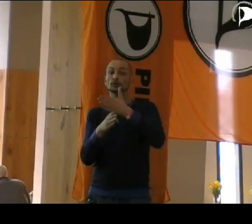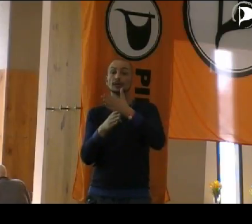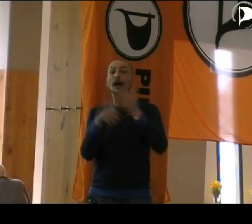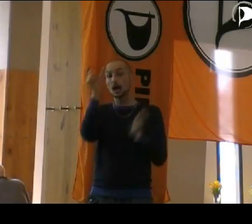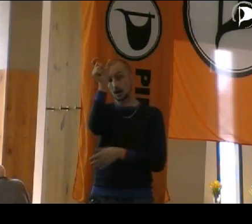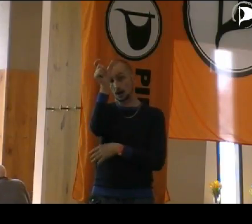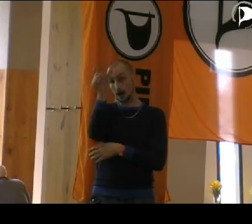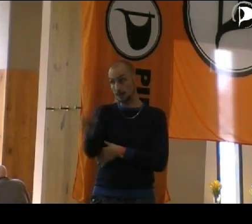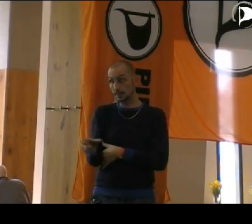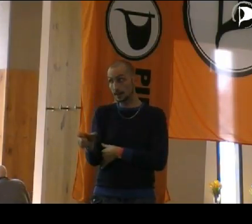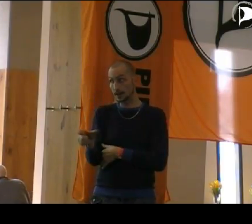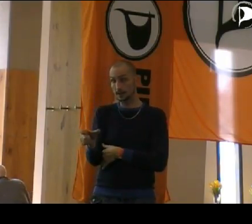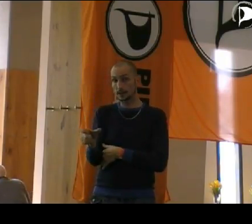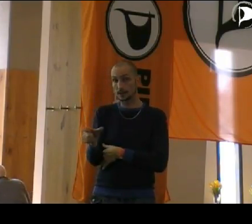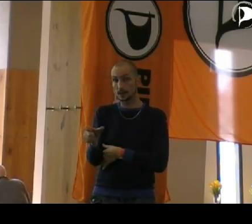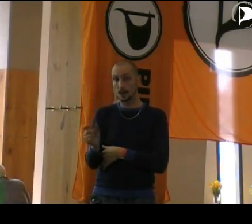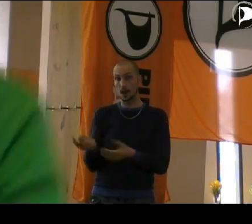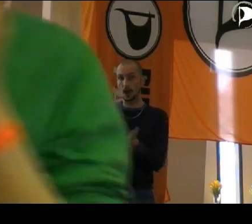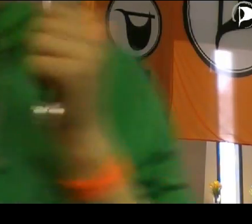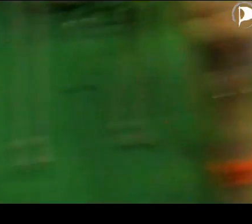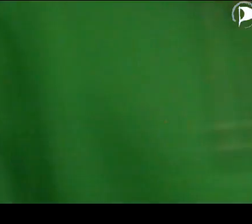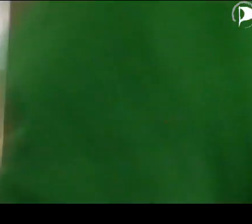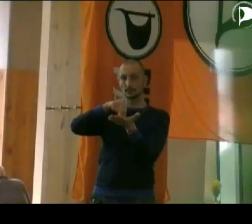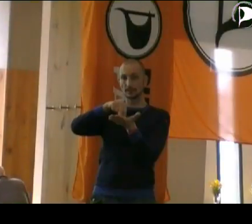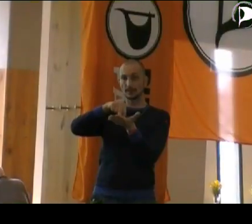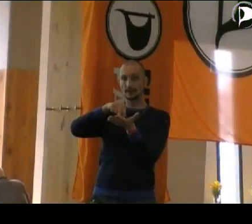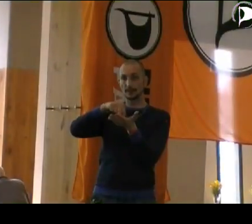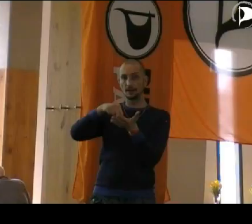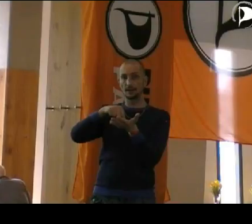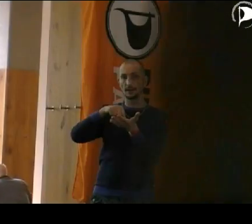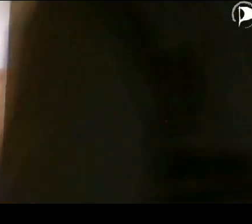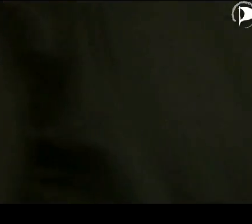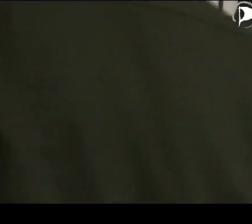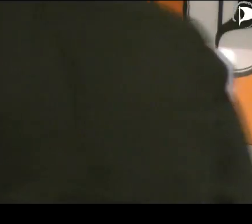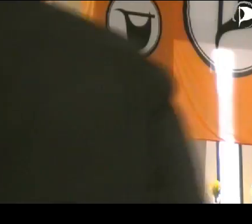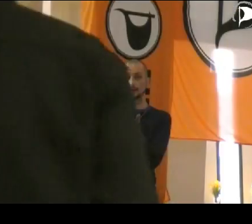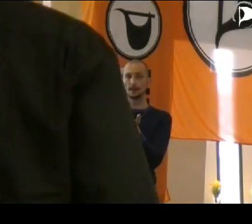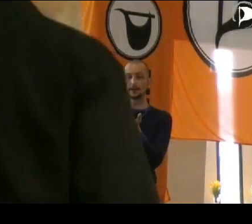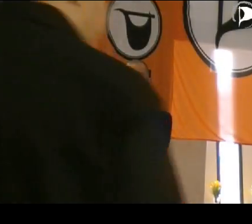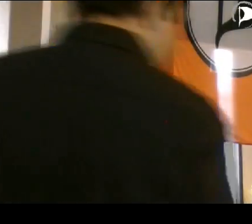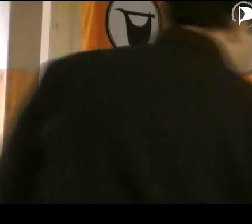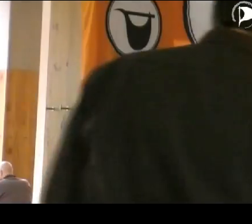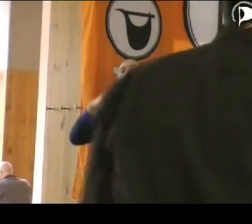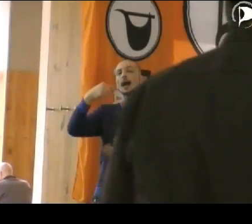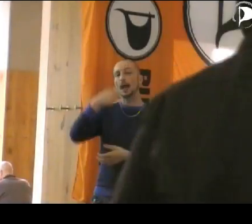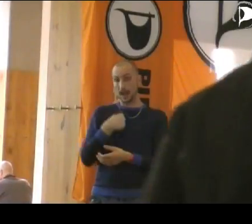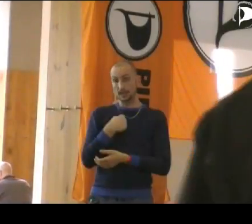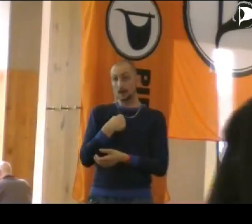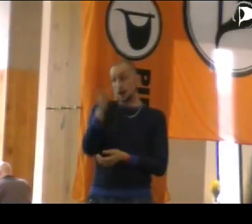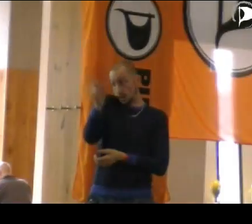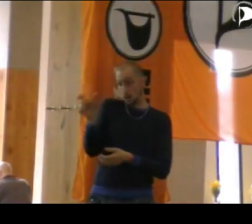gerichte sind als kandidaten aufstellen ich bin der erste der sie beschützt und dann irgendwie so